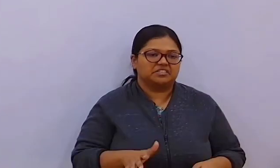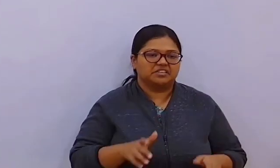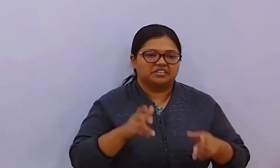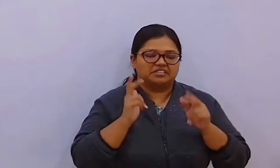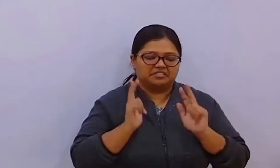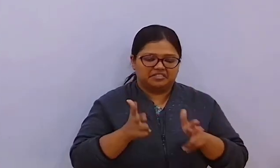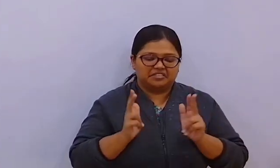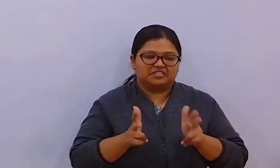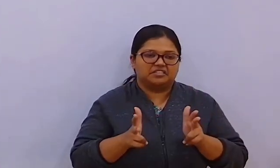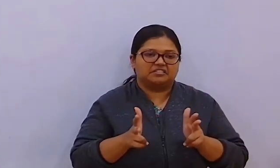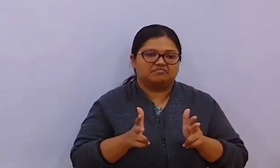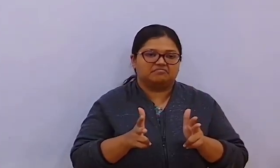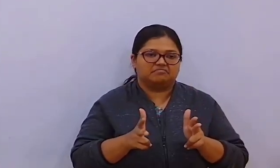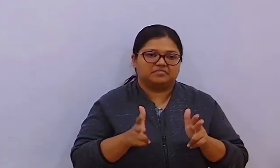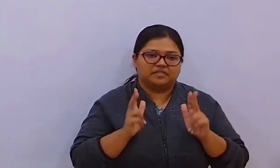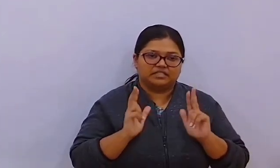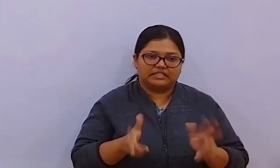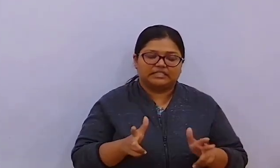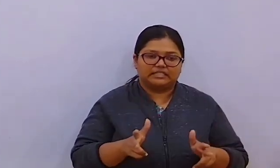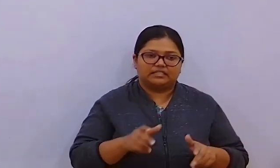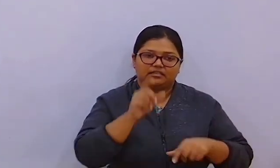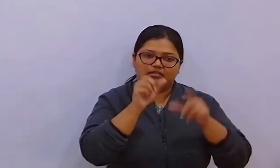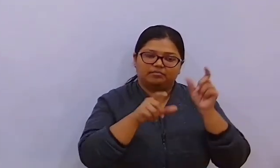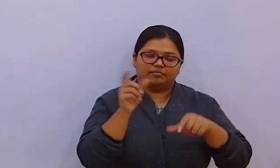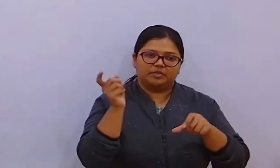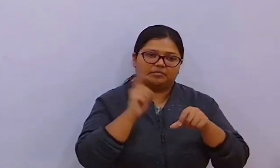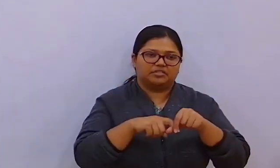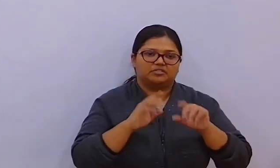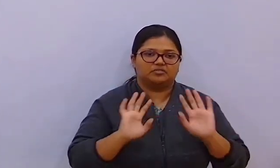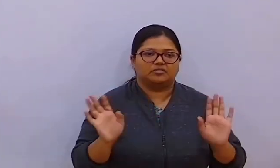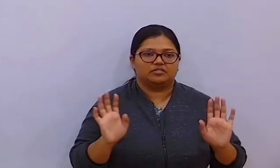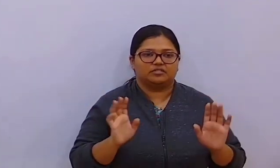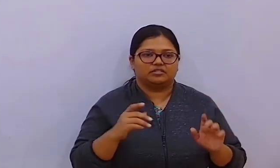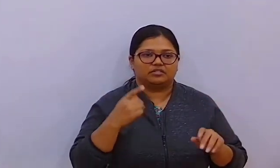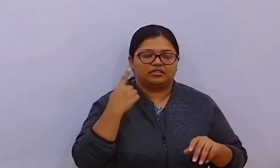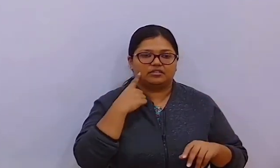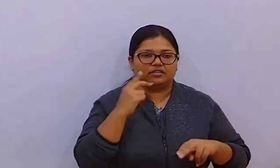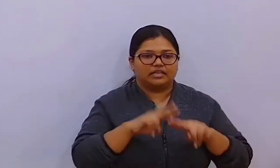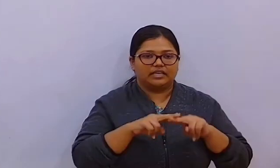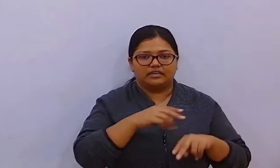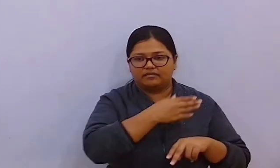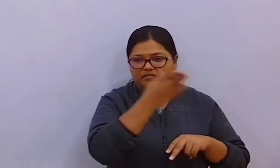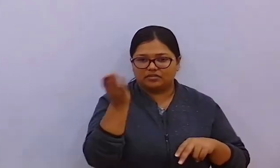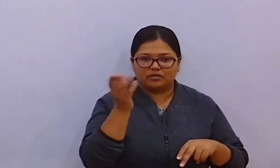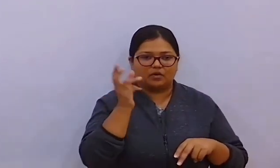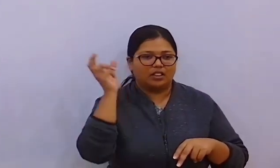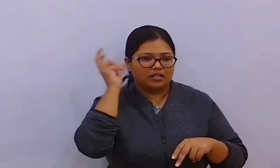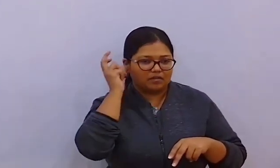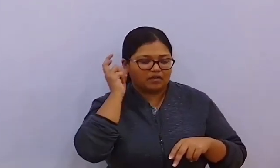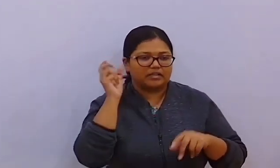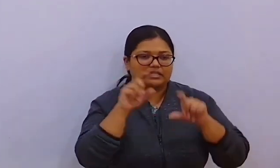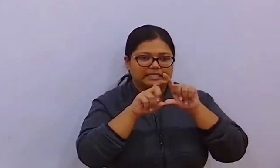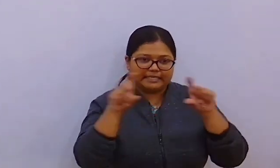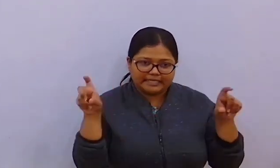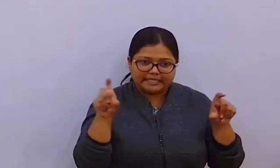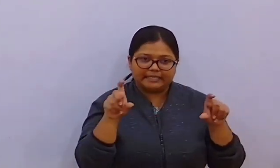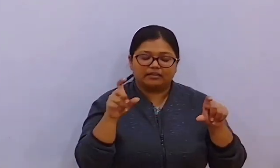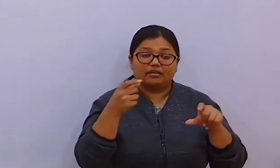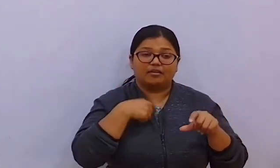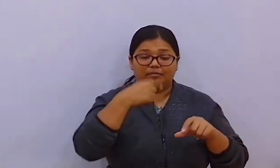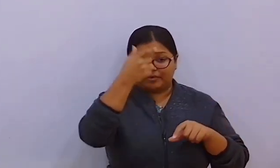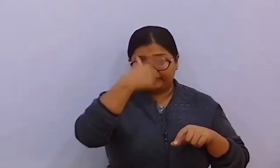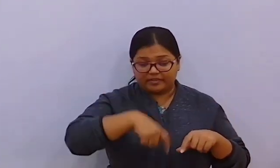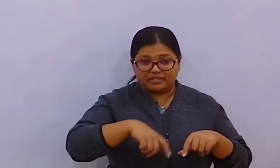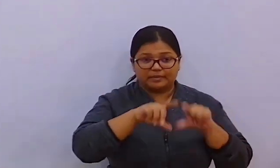हमने पूछ लिया, अगर आपको नहीं आ रही होगी तो मैसेज कर देना। क्लियर है, चलो शुरू करते